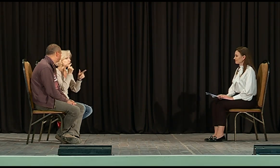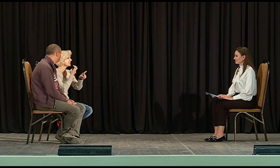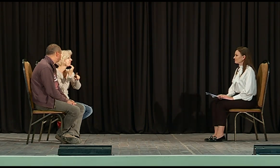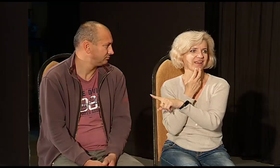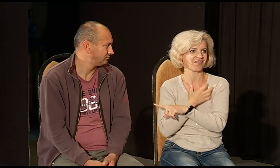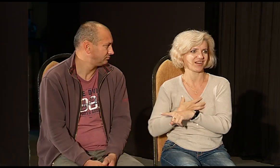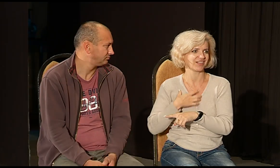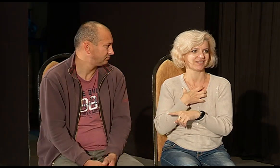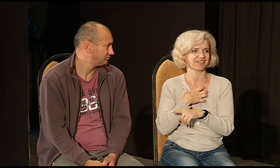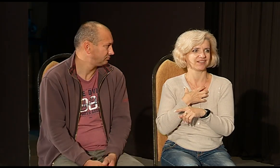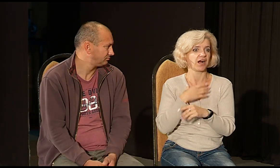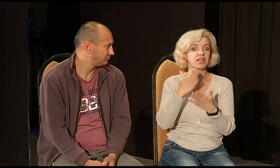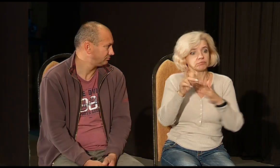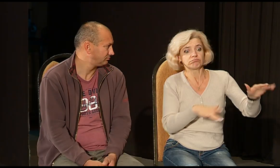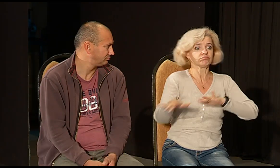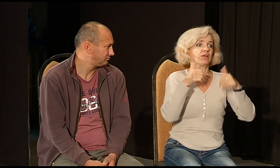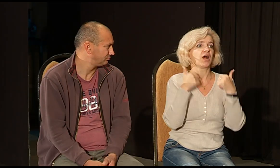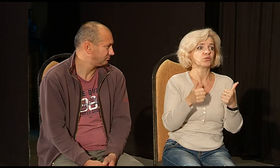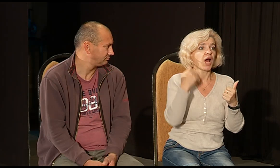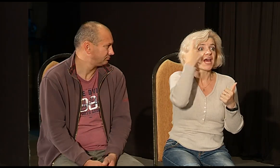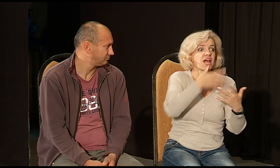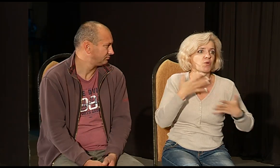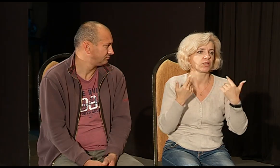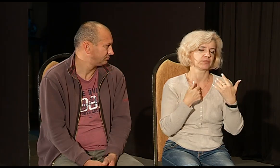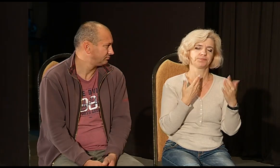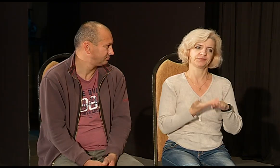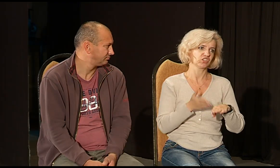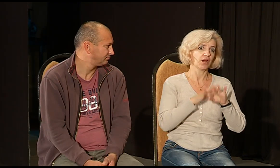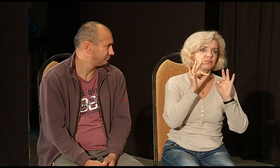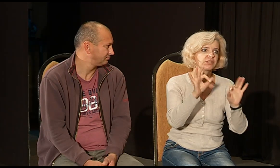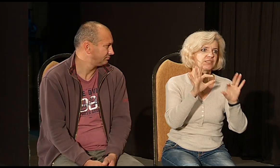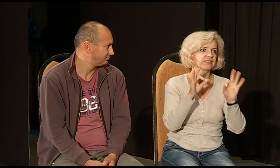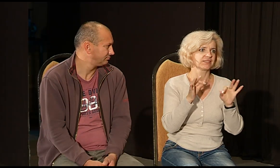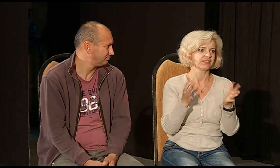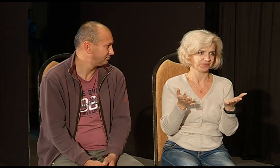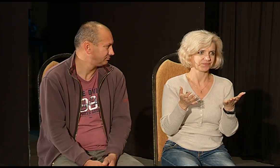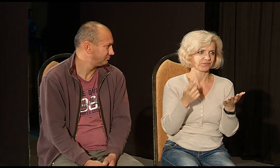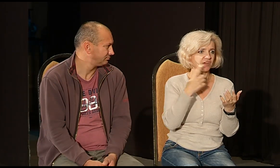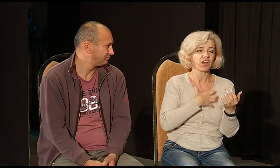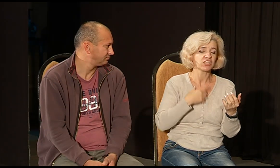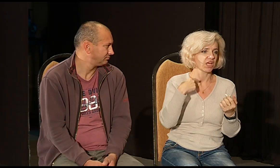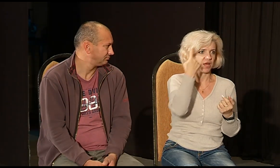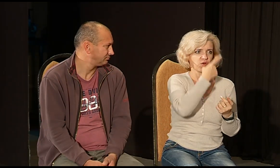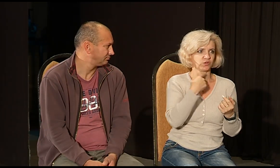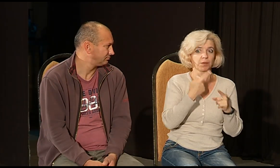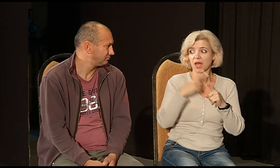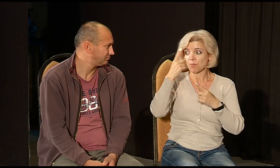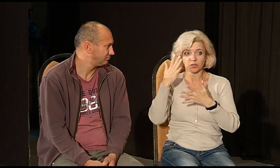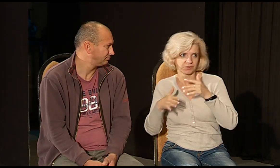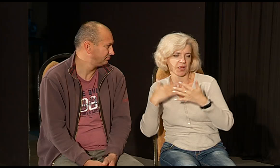înveți. Sunt foarte puțini oameni care sunt capabili la așa ceva. Foarte important sunt